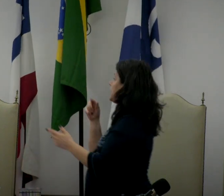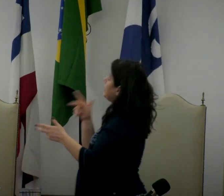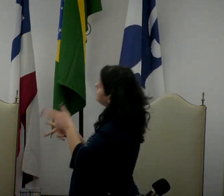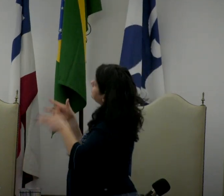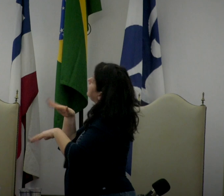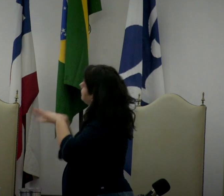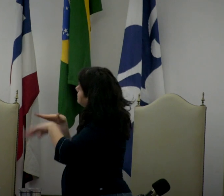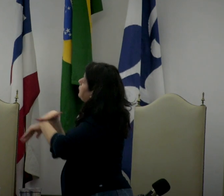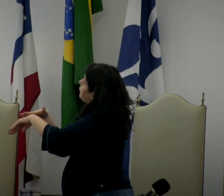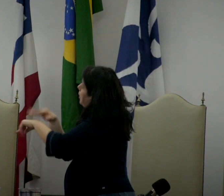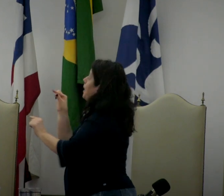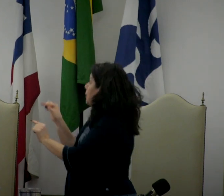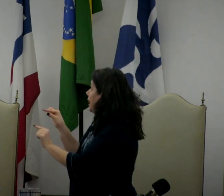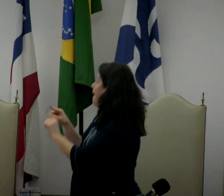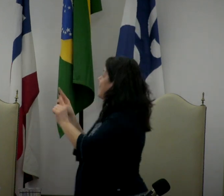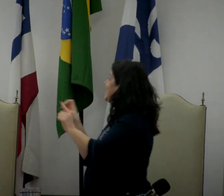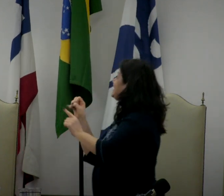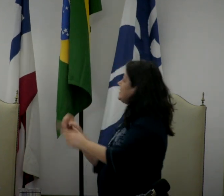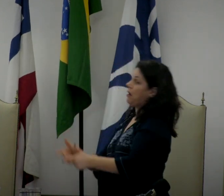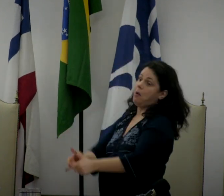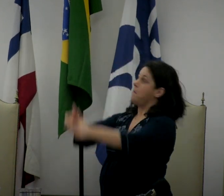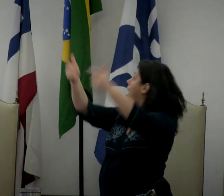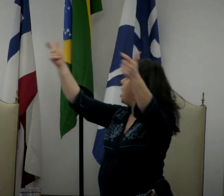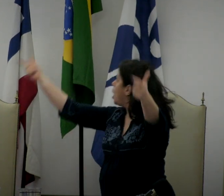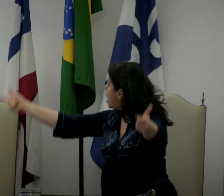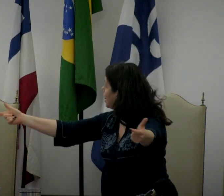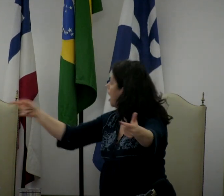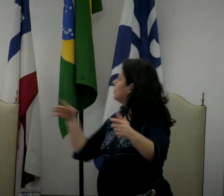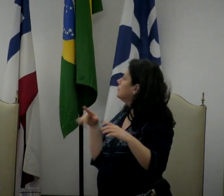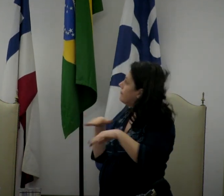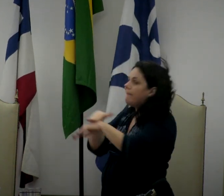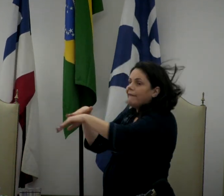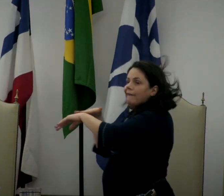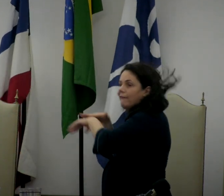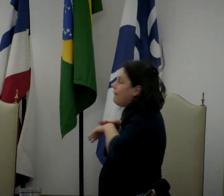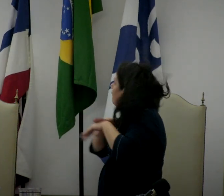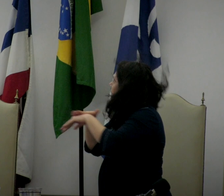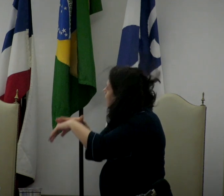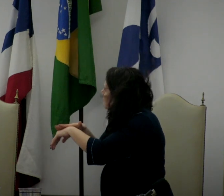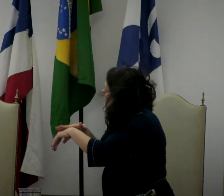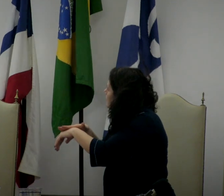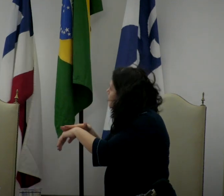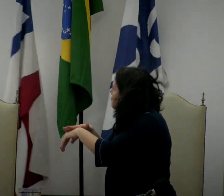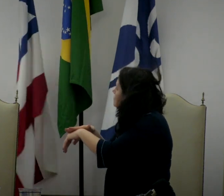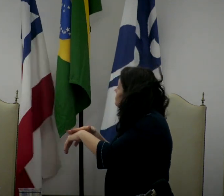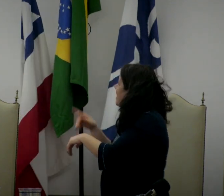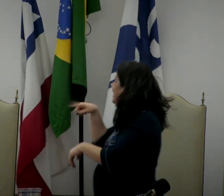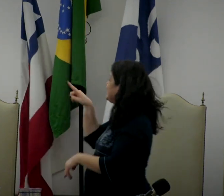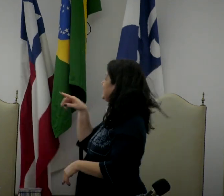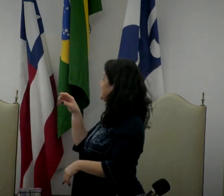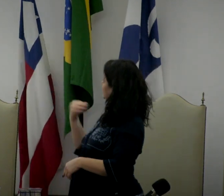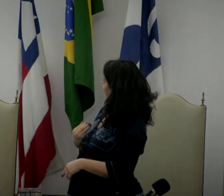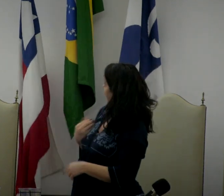bom, mas de vez em quando a gente conversa um pouquinho. Se for reparar, a maioria está tudo conversando e eles estão... E eles estão. Se